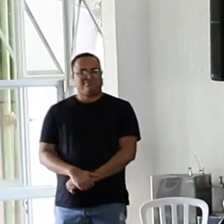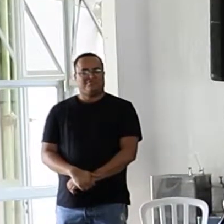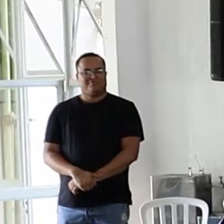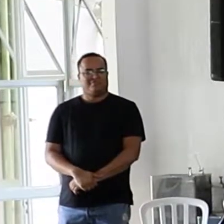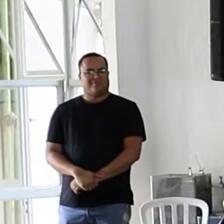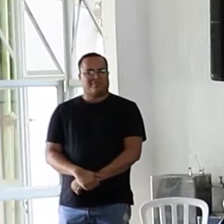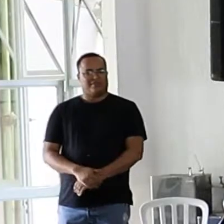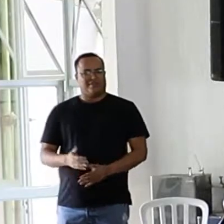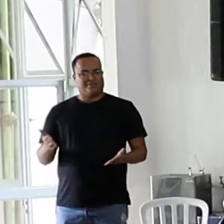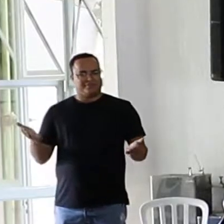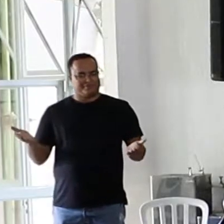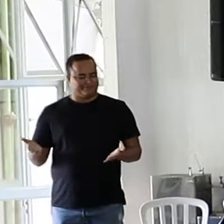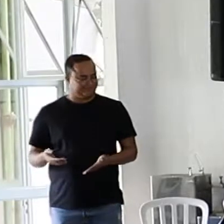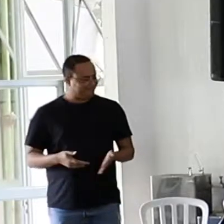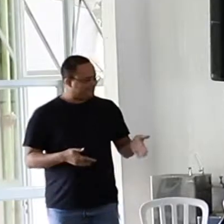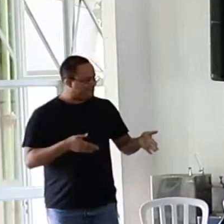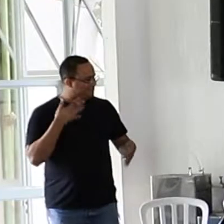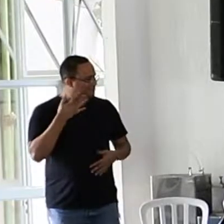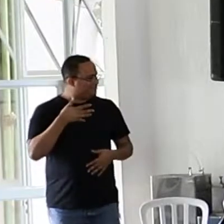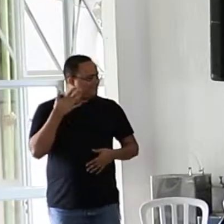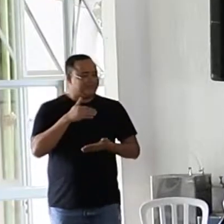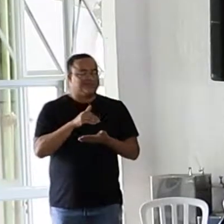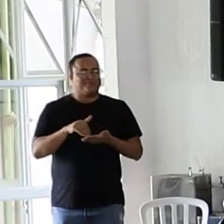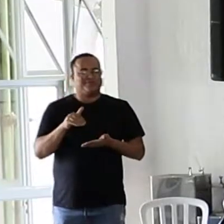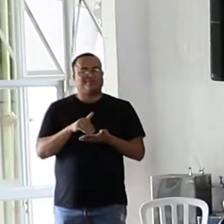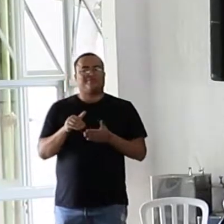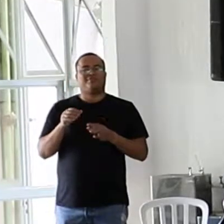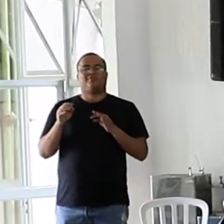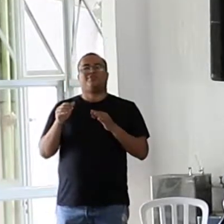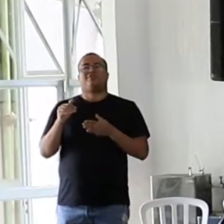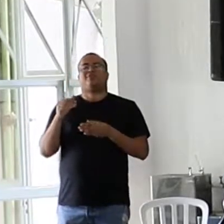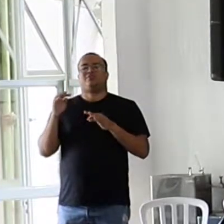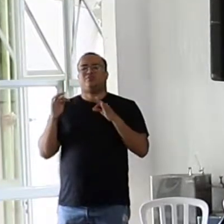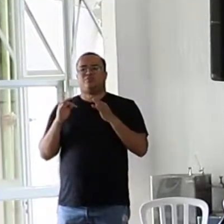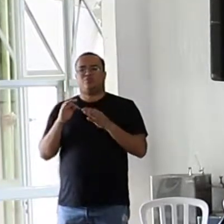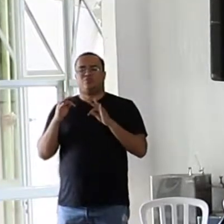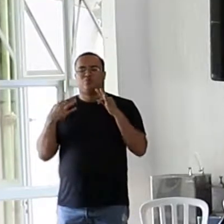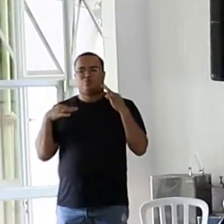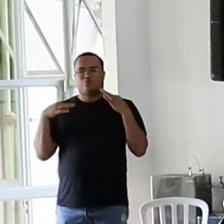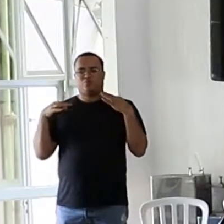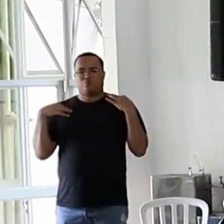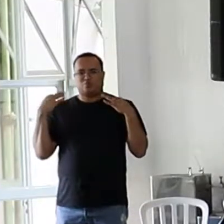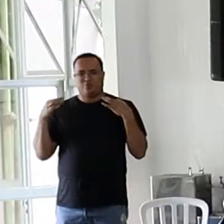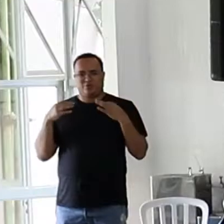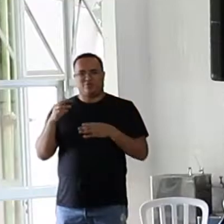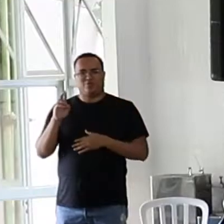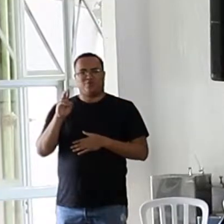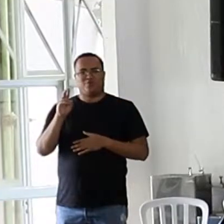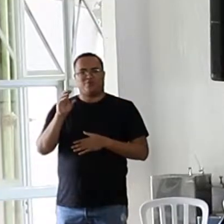e passamos a palavra ao secretário executivo da secretaria de turismo Rodrigo Costa